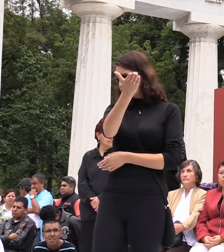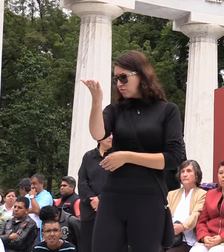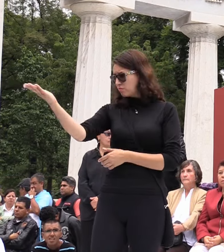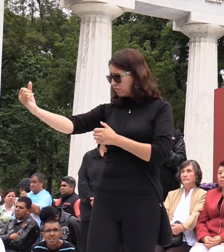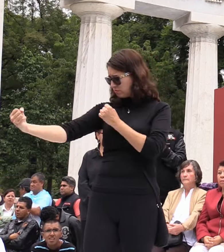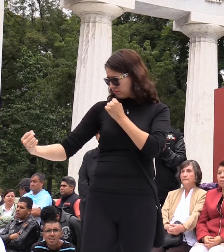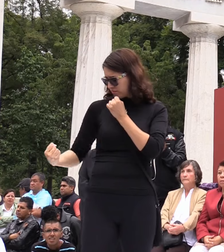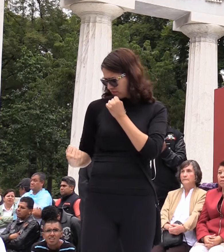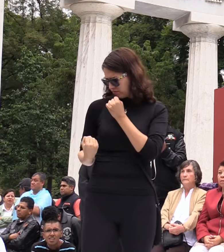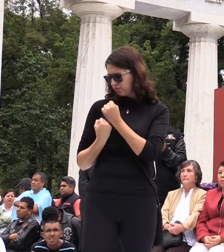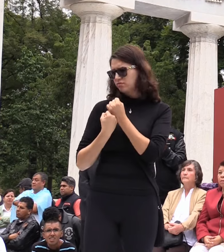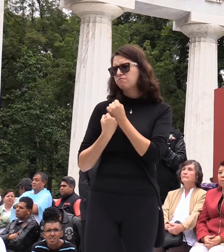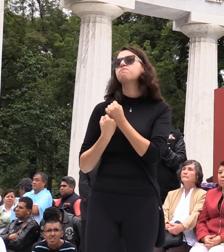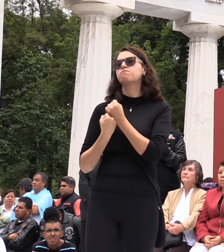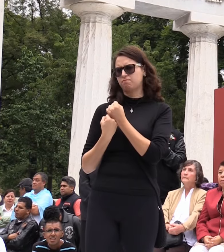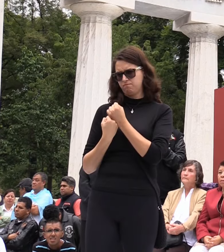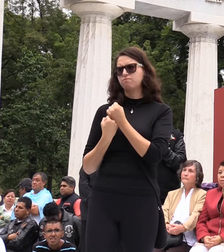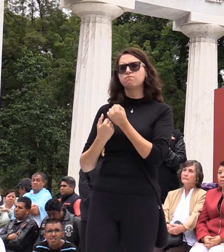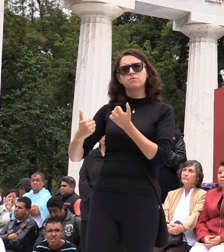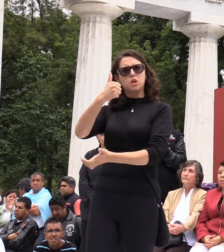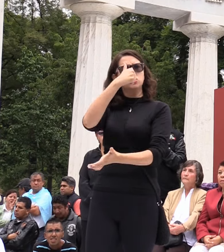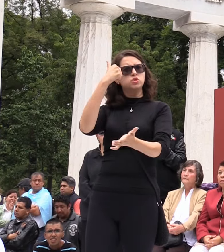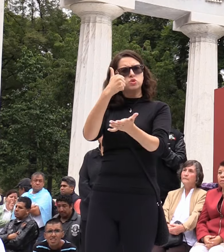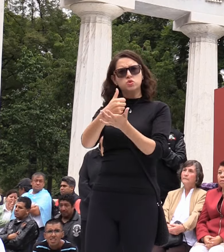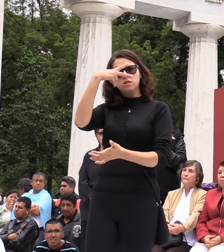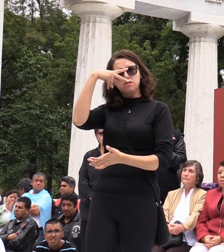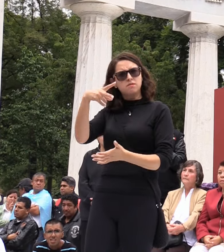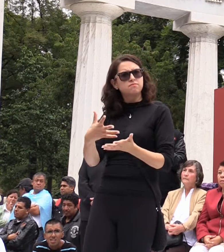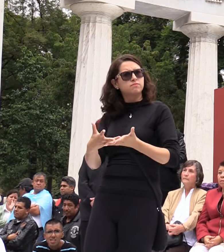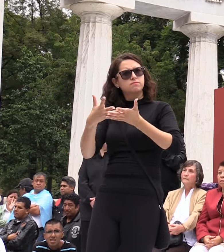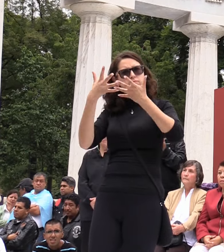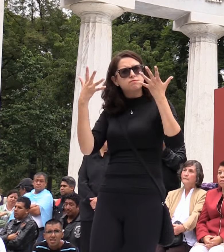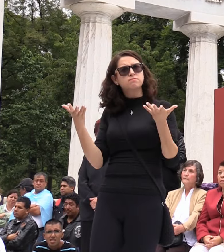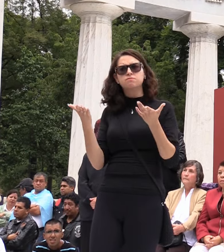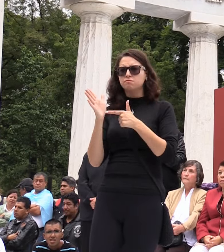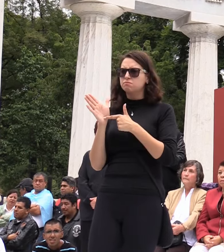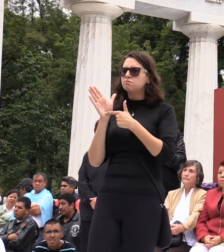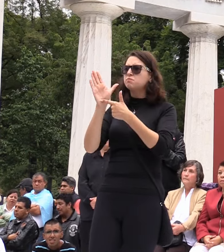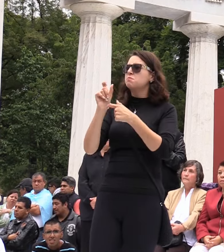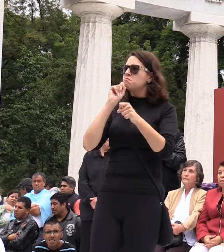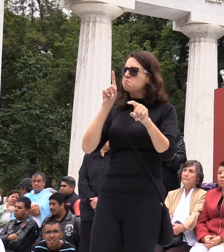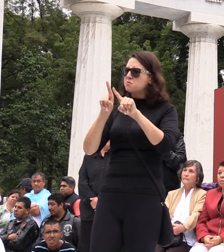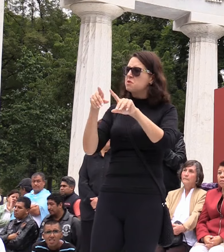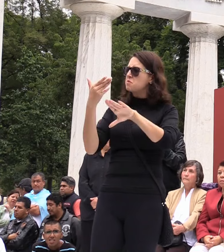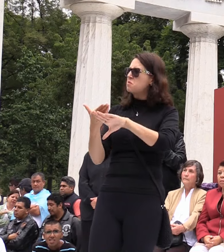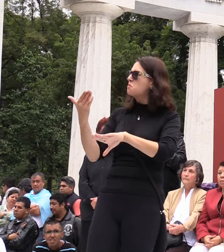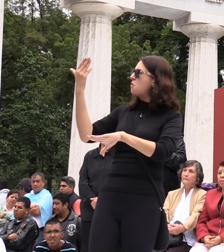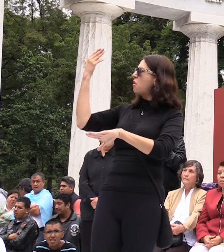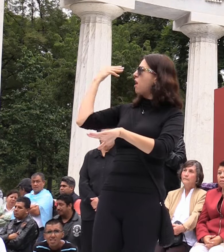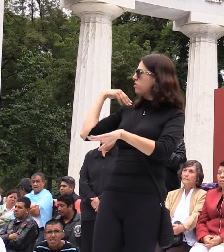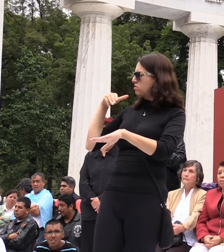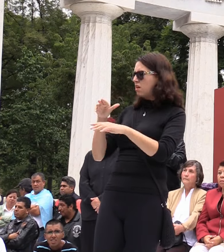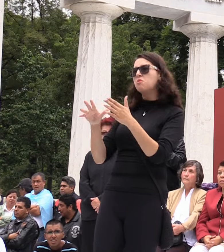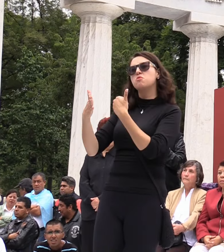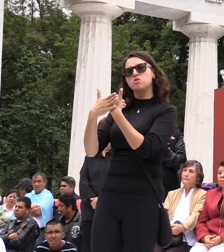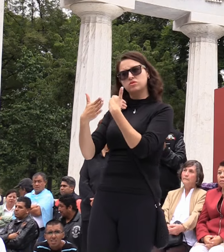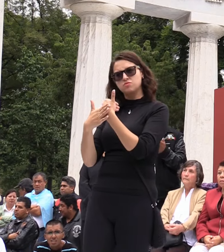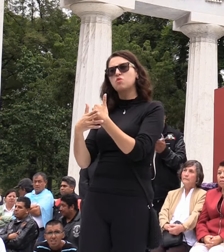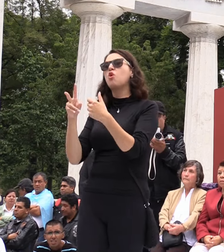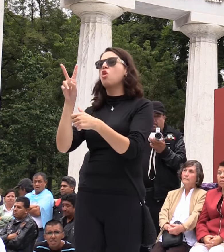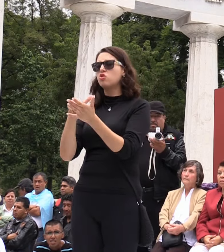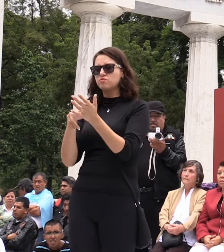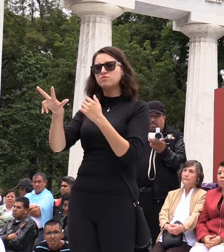ciudadanía, esta, nuestra gran ciudad de México, volverá a ser en el 2018